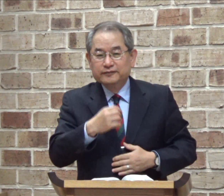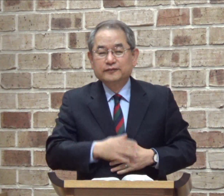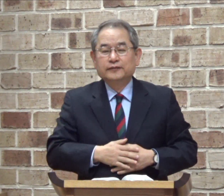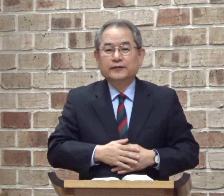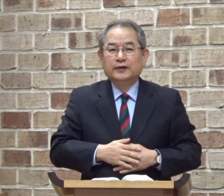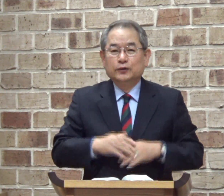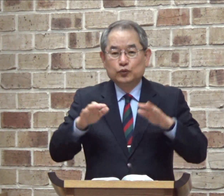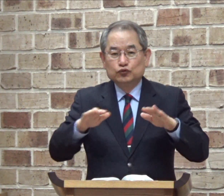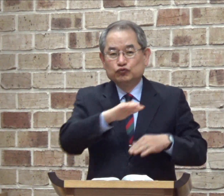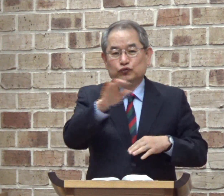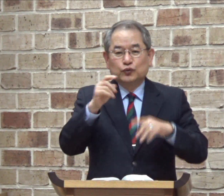오늘